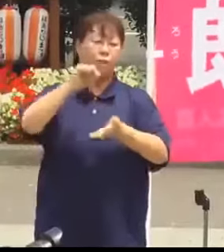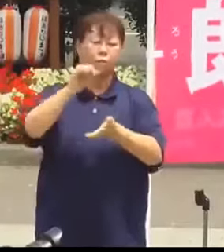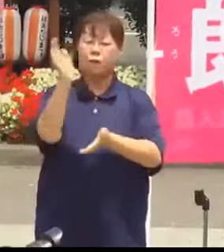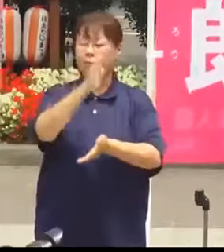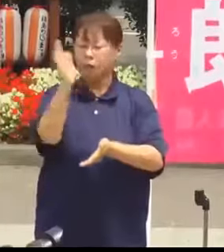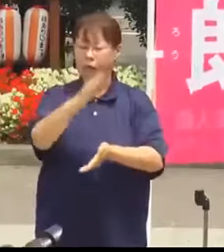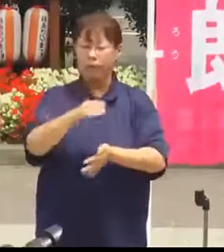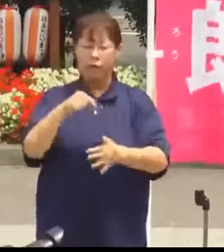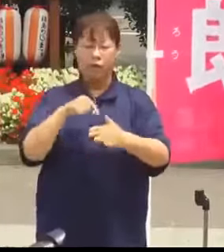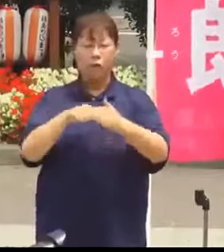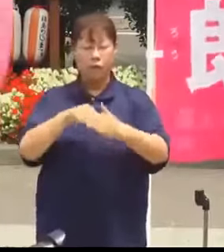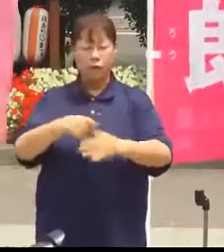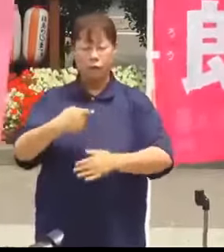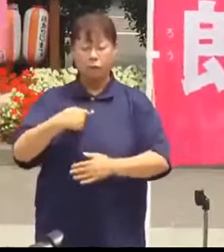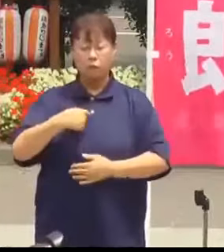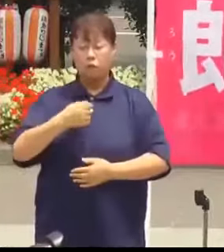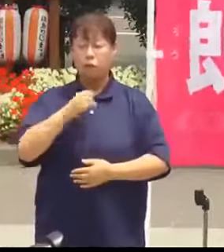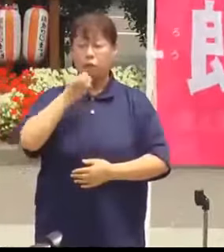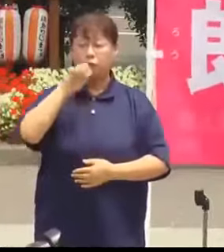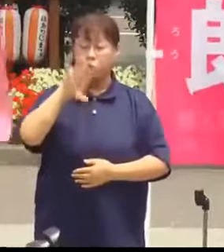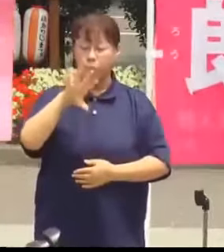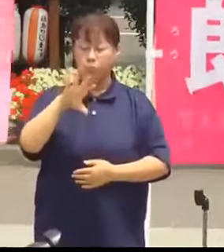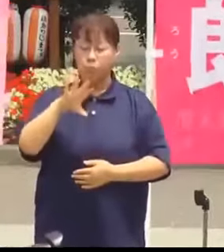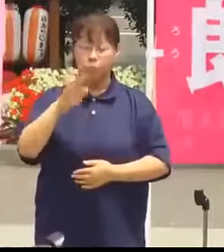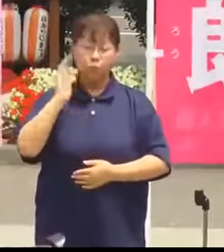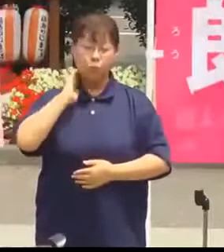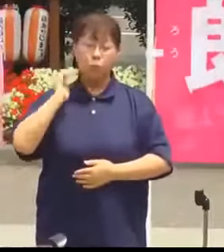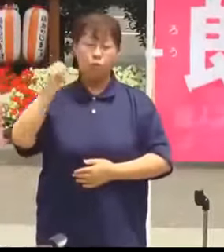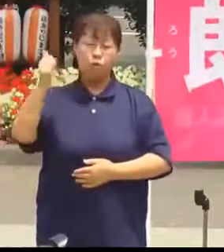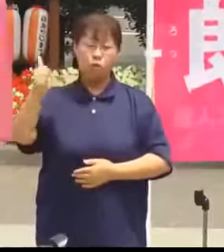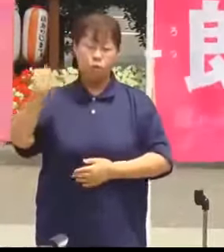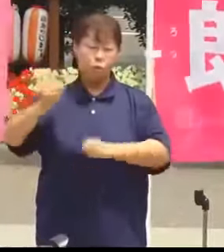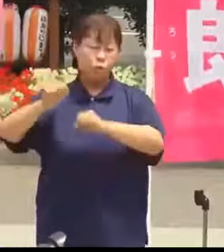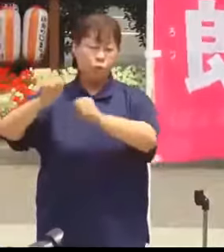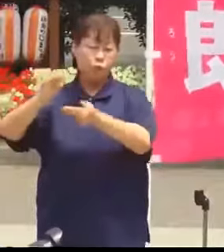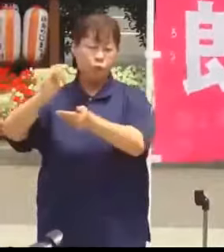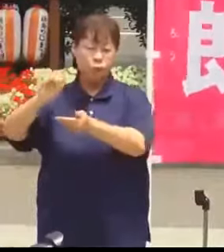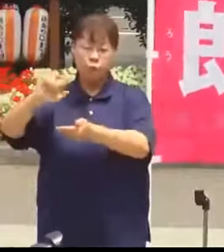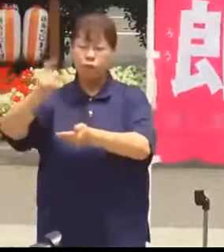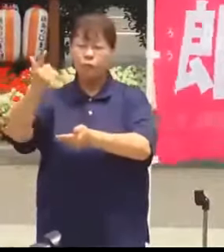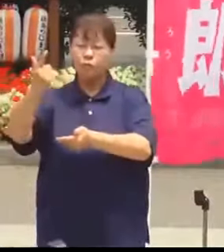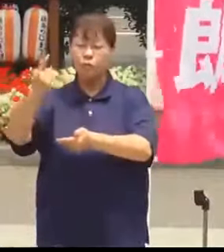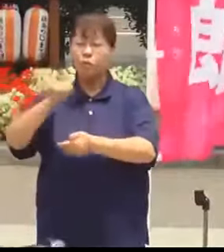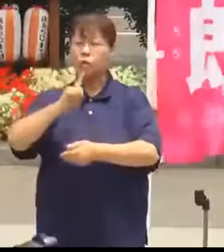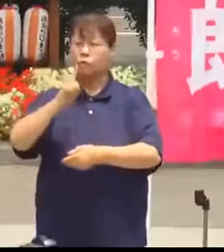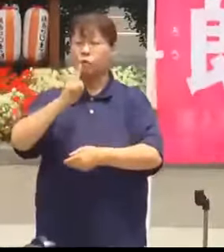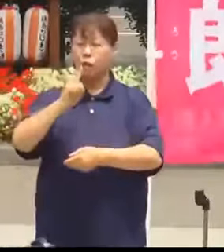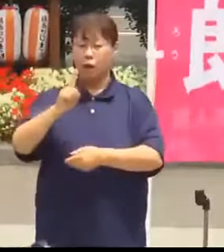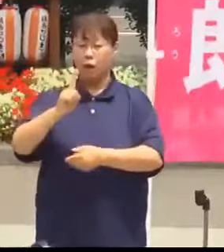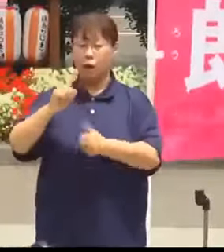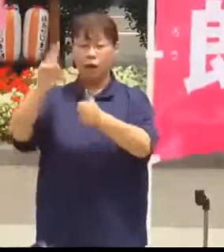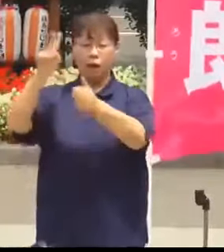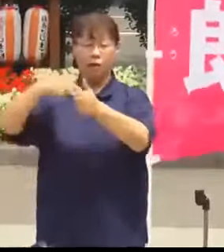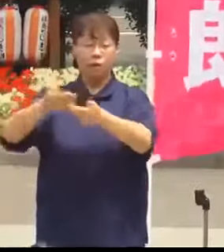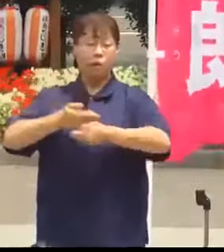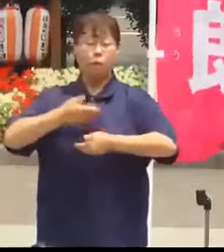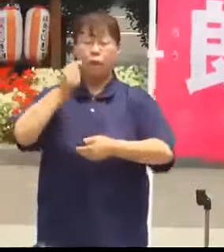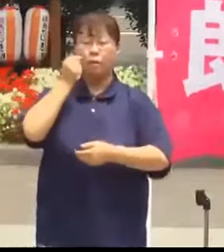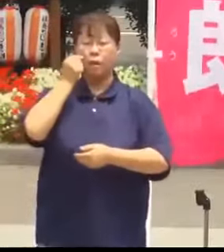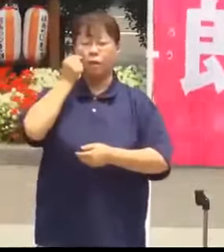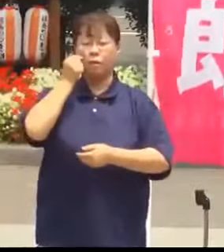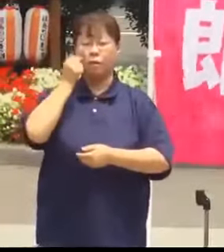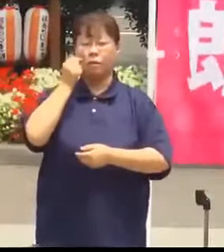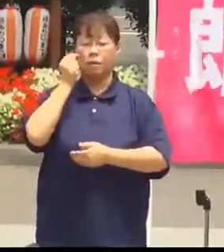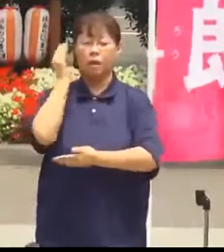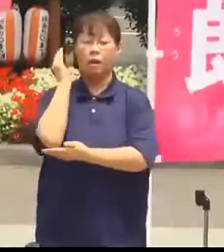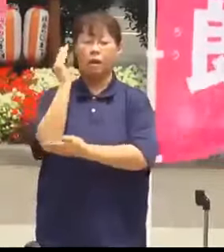自分が声を上げてしまえば安倍総理がやっていることに違うといえば自分は公認を受けられず政治家としてのキャリア